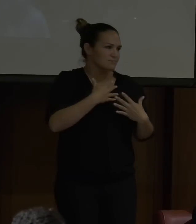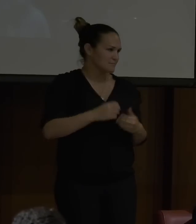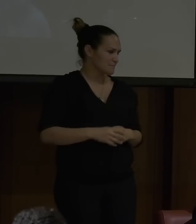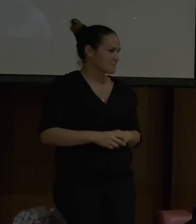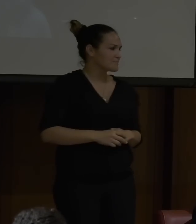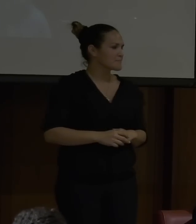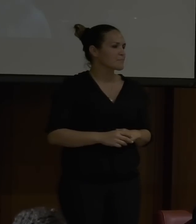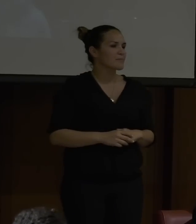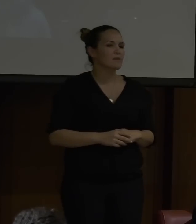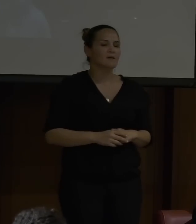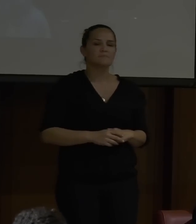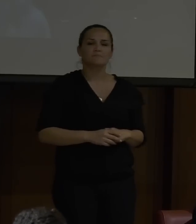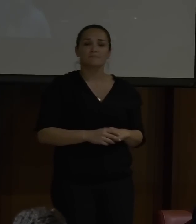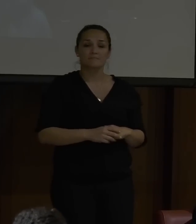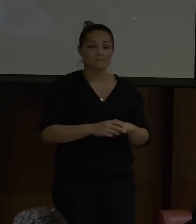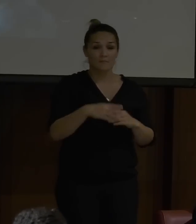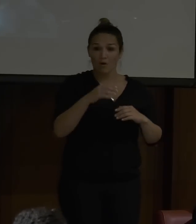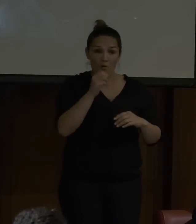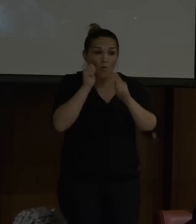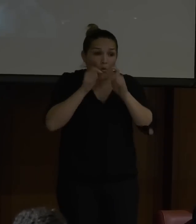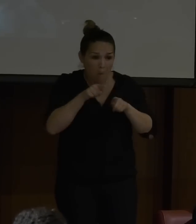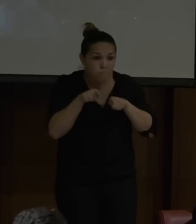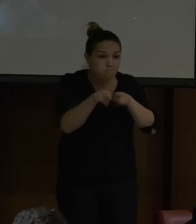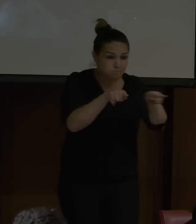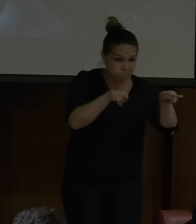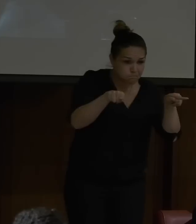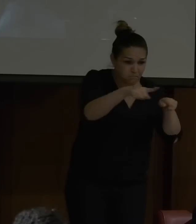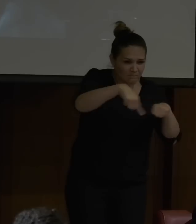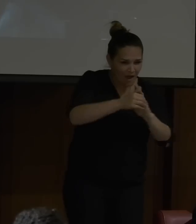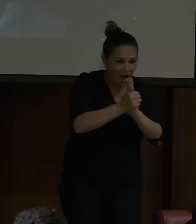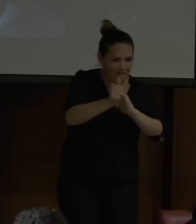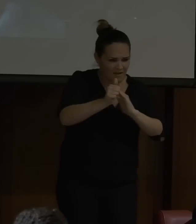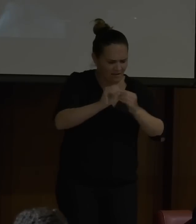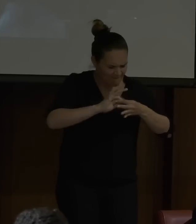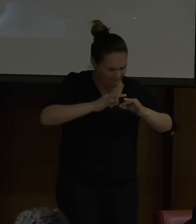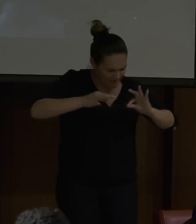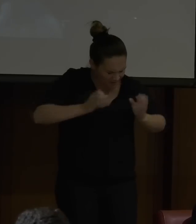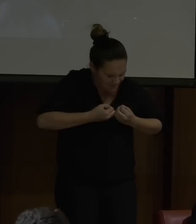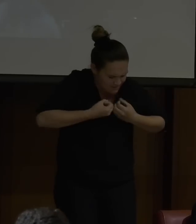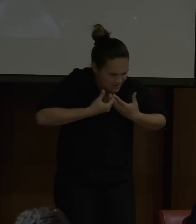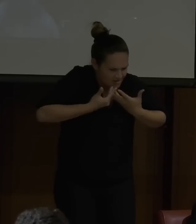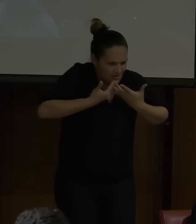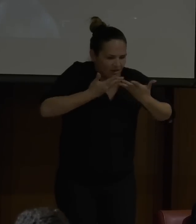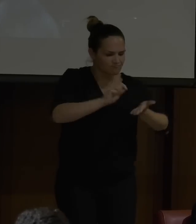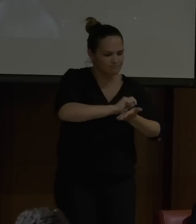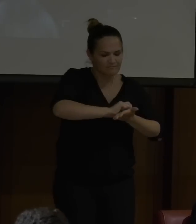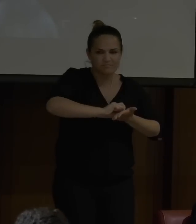amor. Es del hombre que escribe una frase que apenas le nace, la guarda un